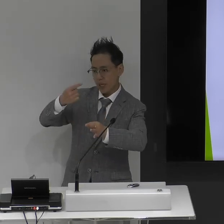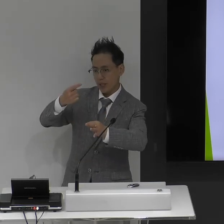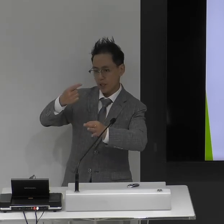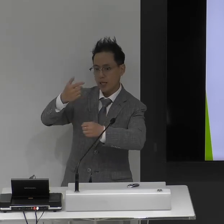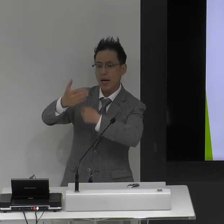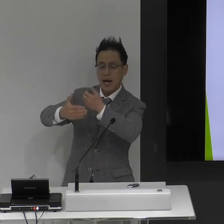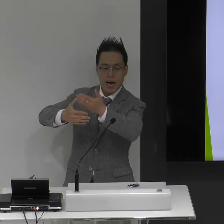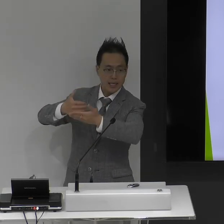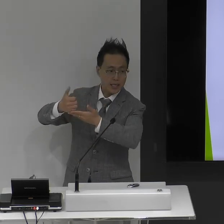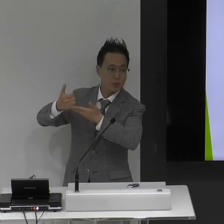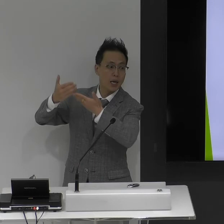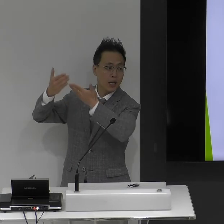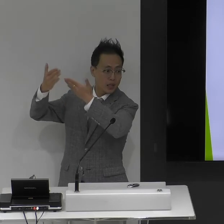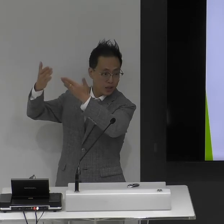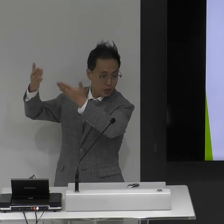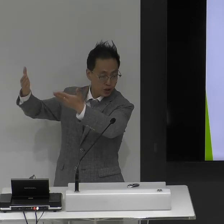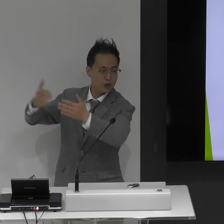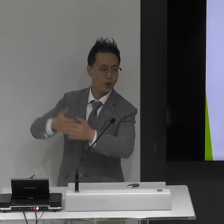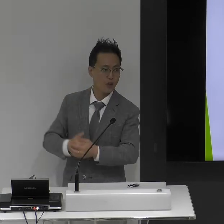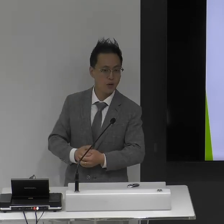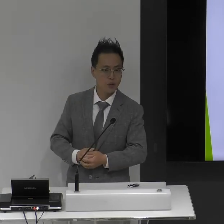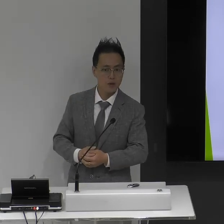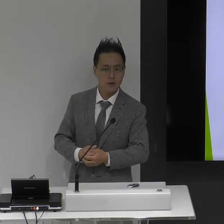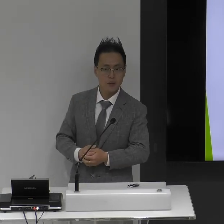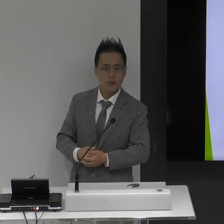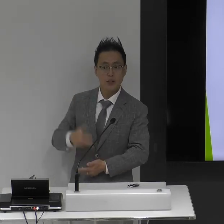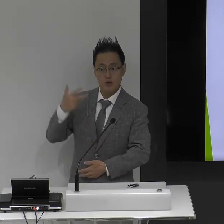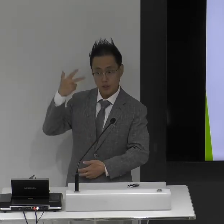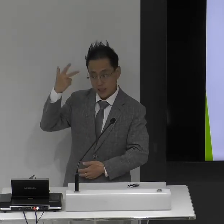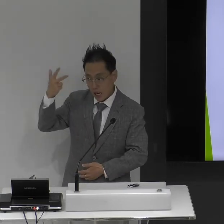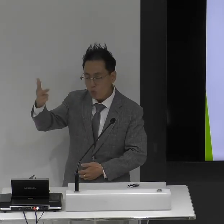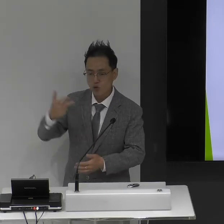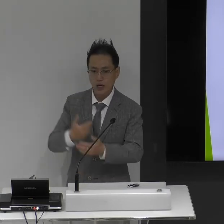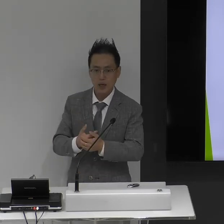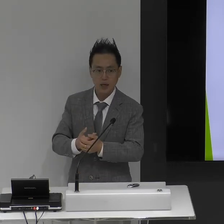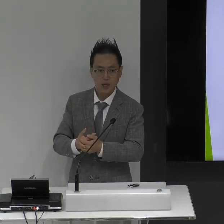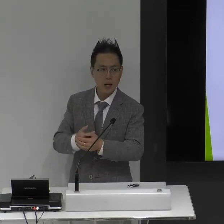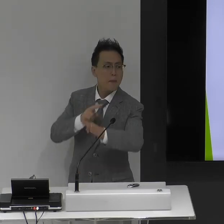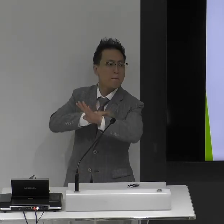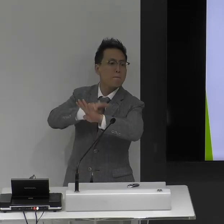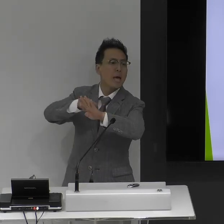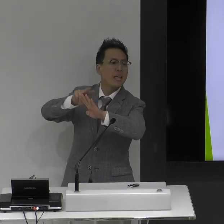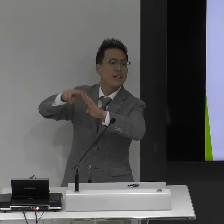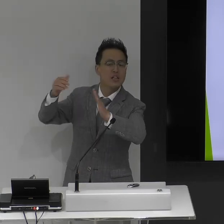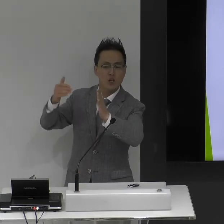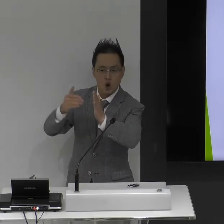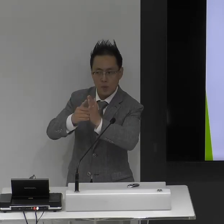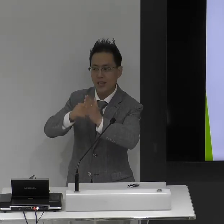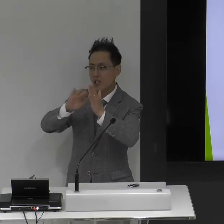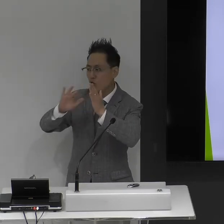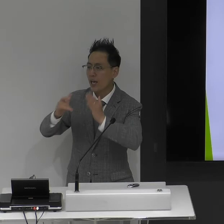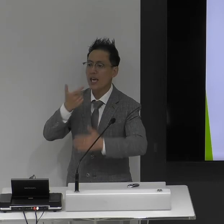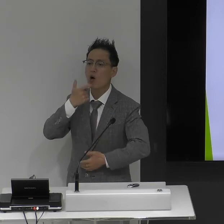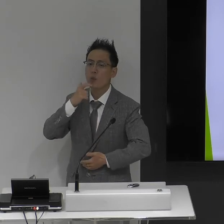1을 하나님께 드렸어요. 우리가 다음 주에 베델을 경험한 이후에 야곱의